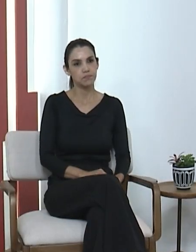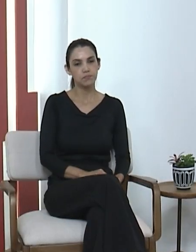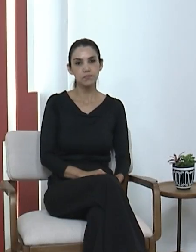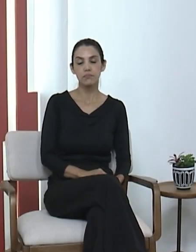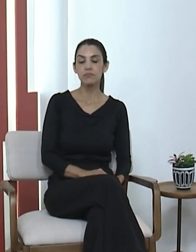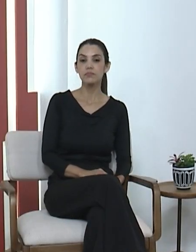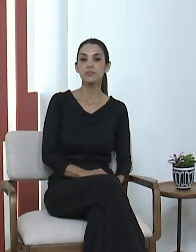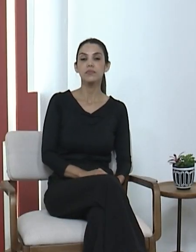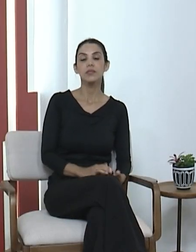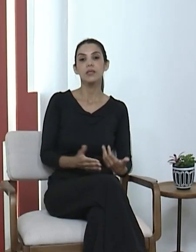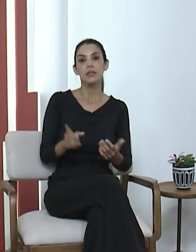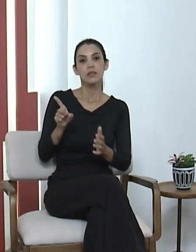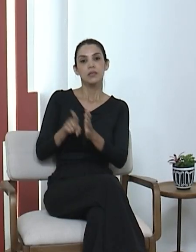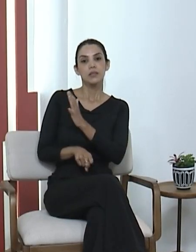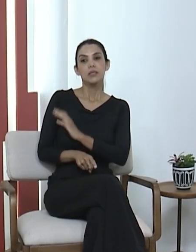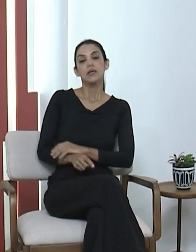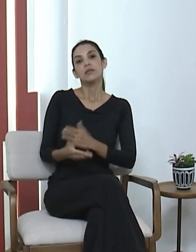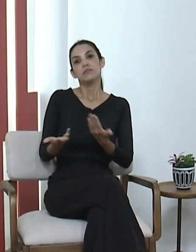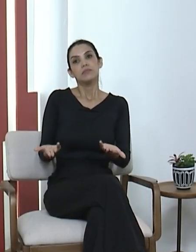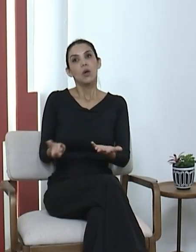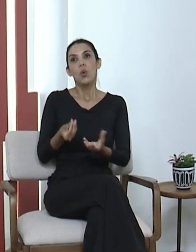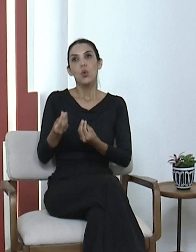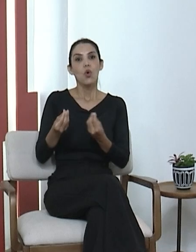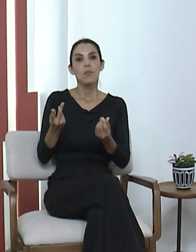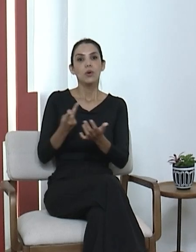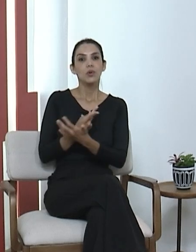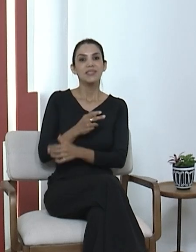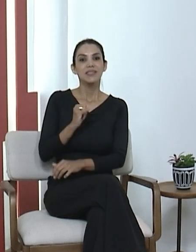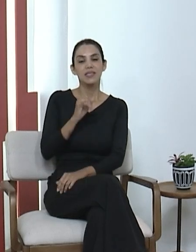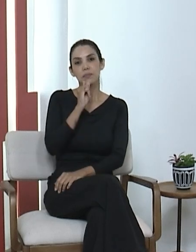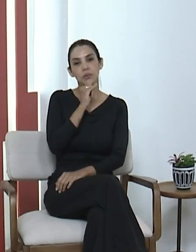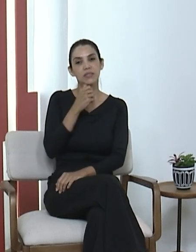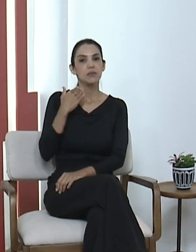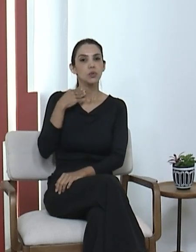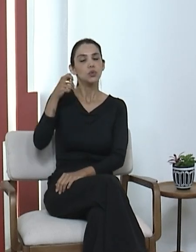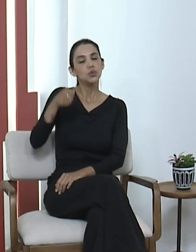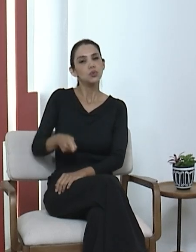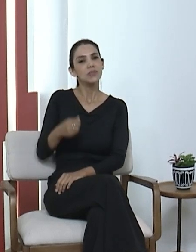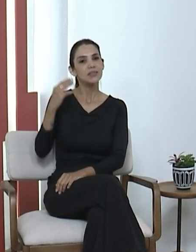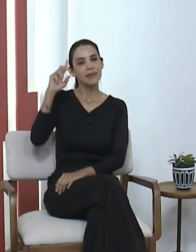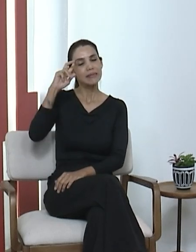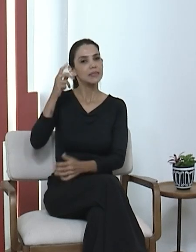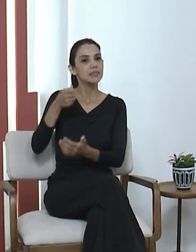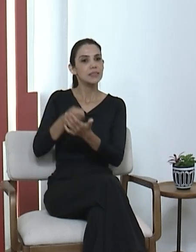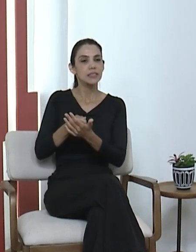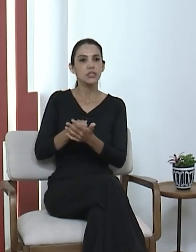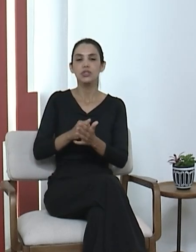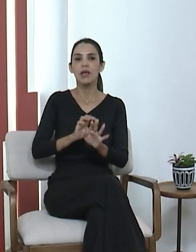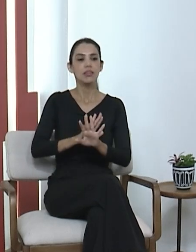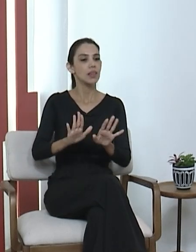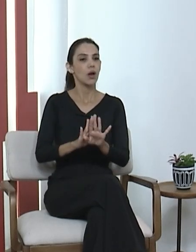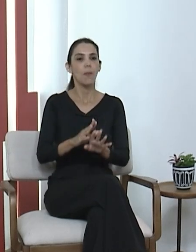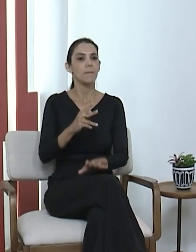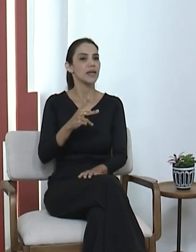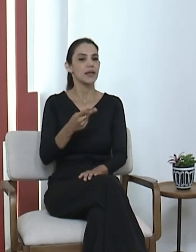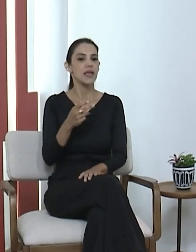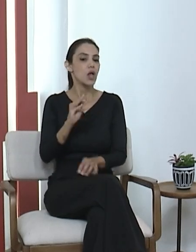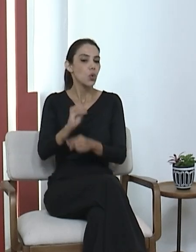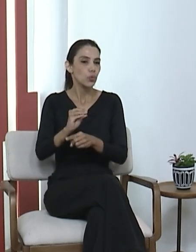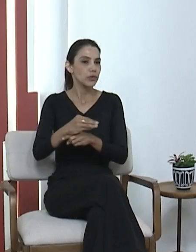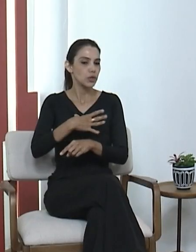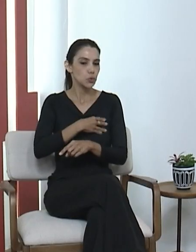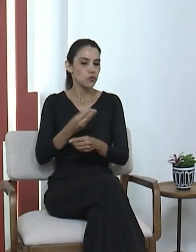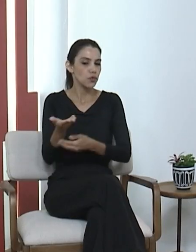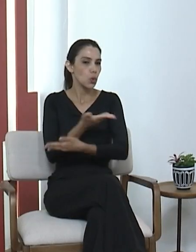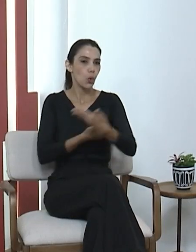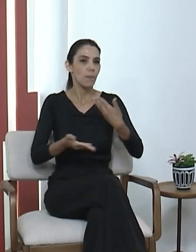quais situações o juiz decide dar a guarda total para algum dos pais? Olha, em situações em que o poder familiar não